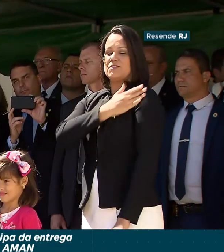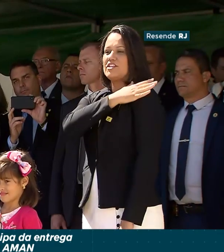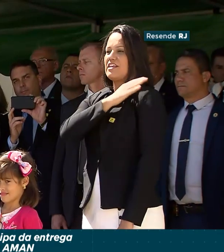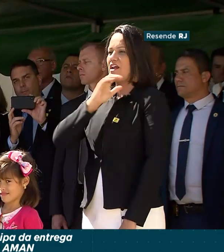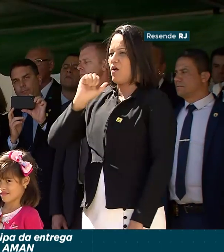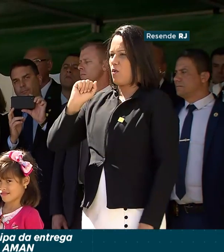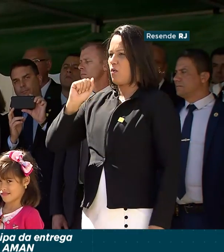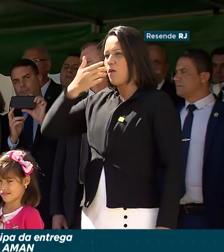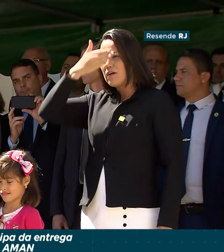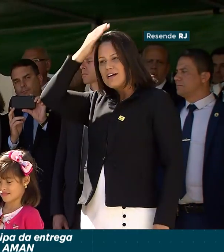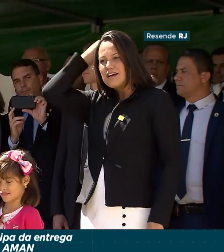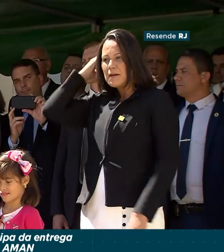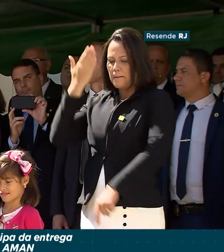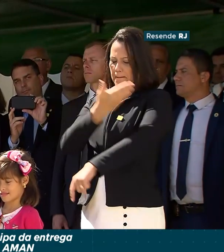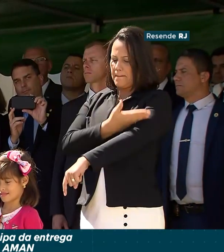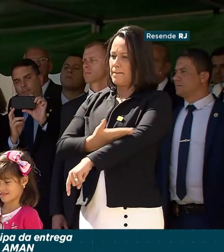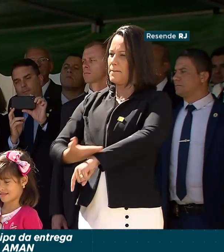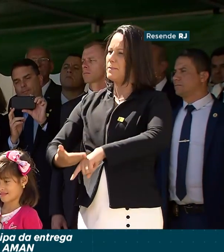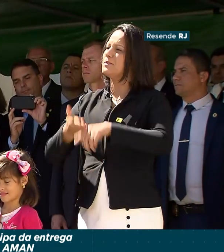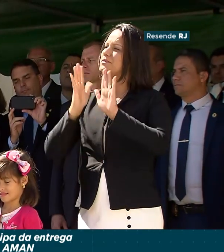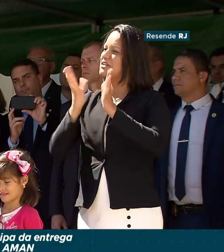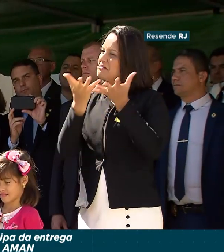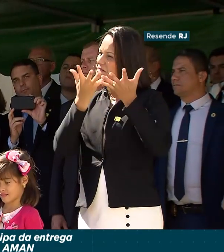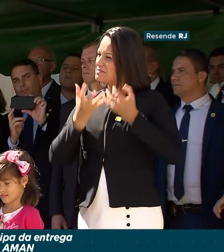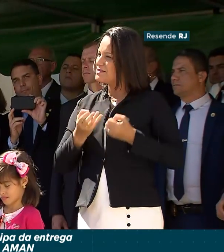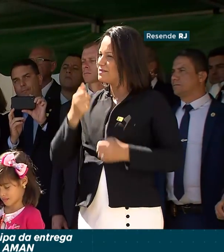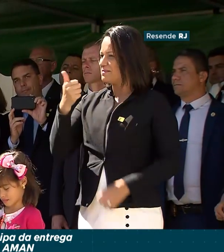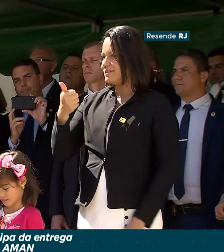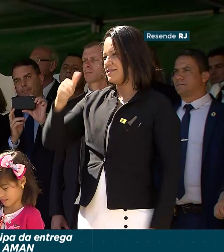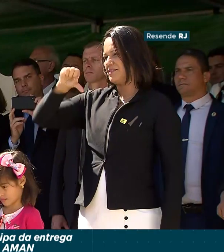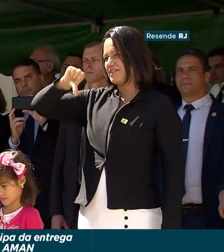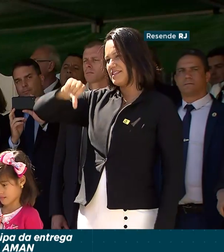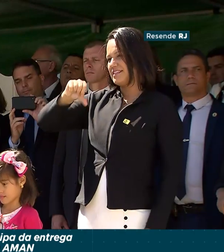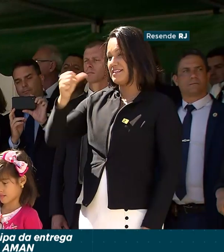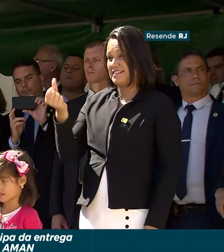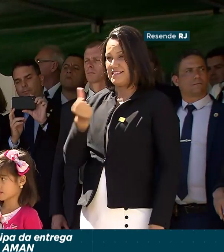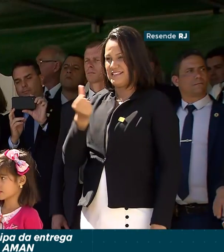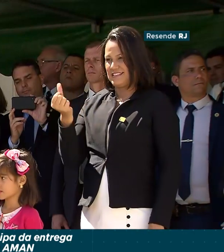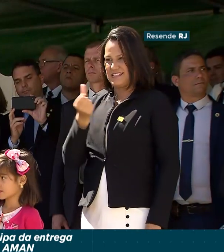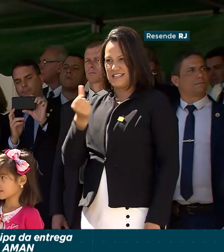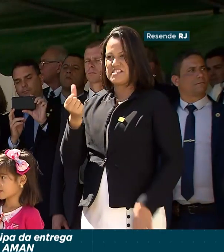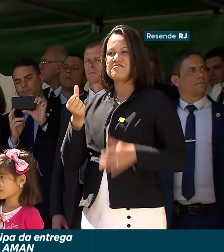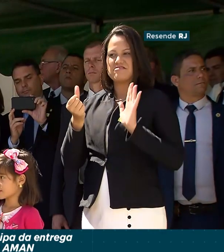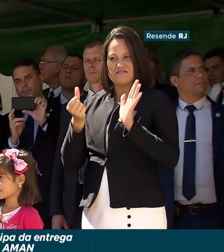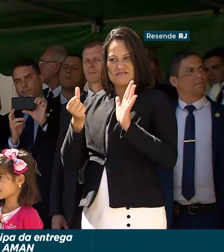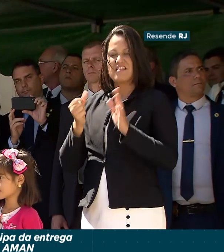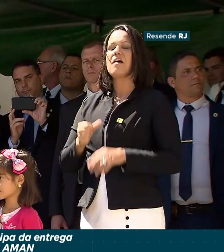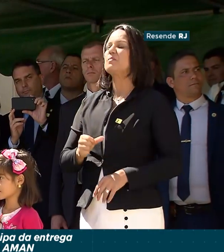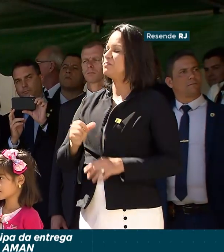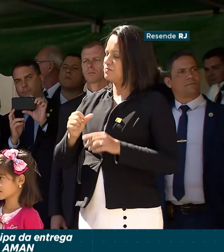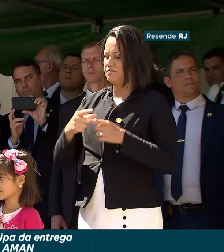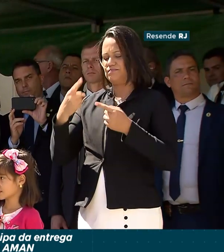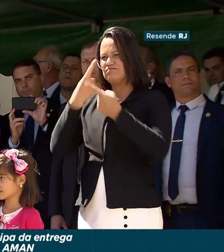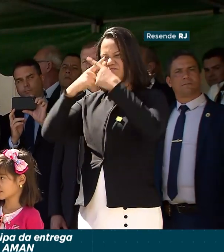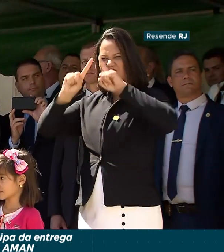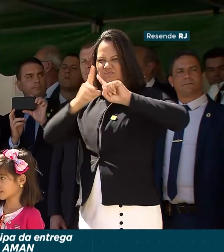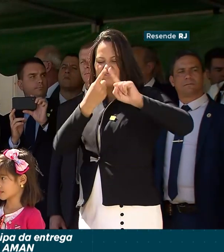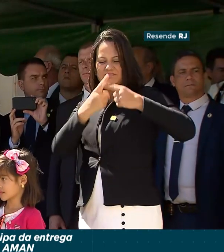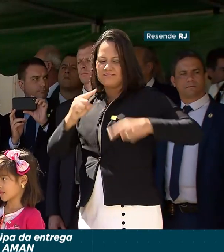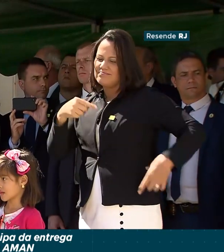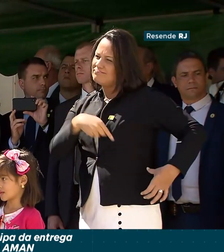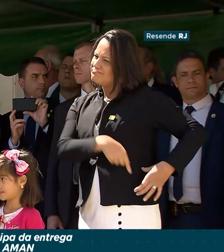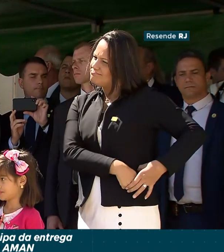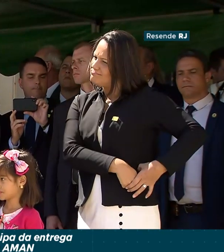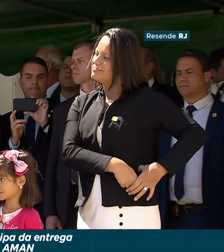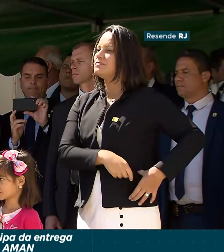Heleno o recebeu em 1966, um símbolo